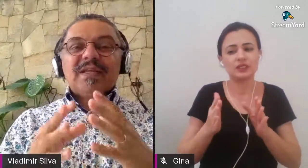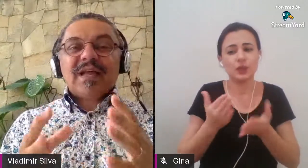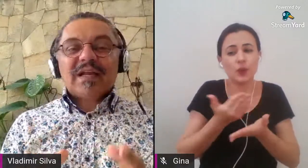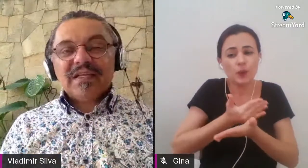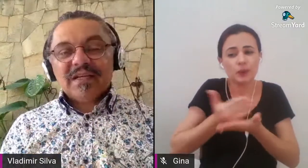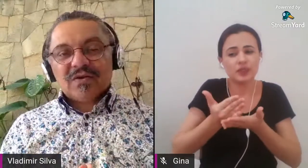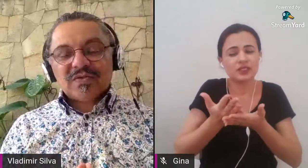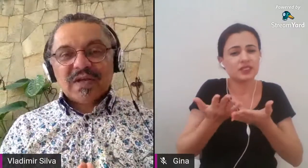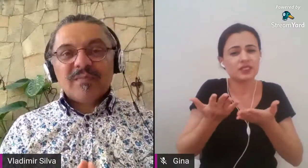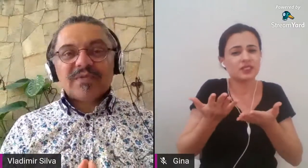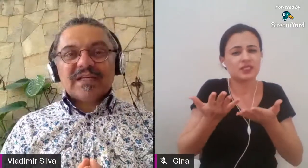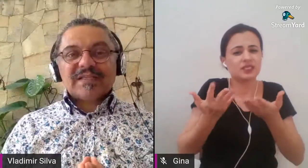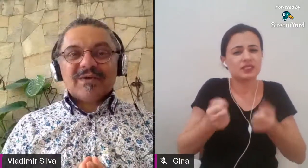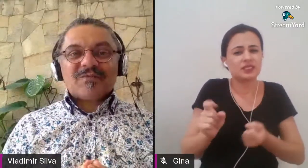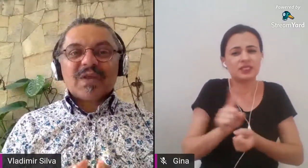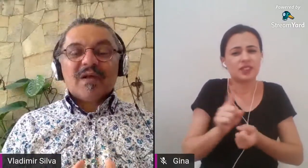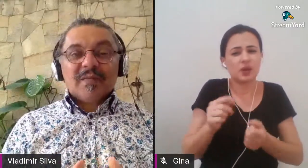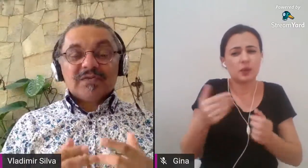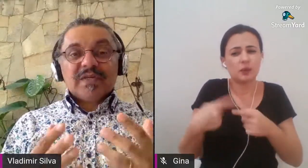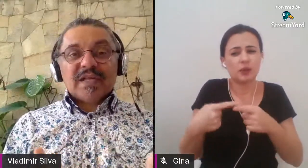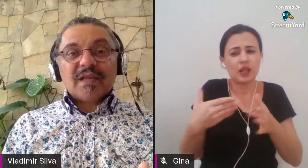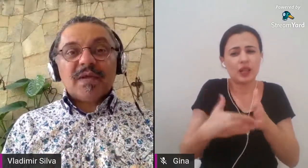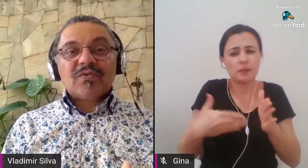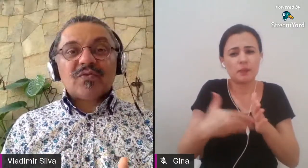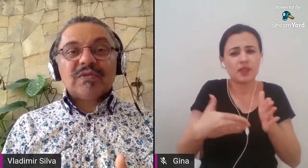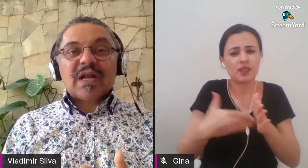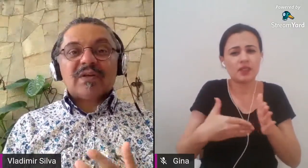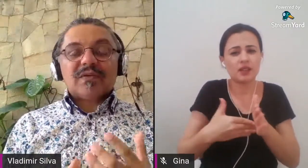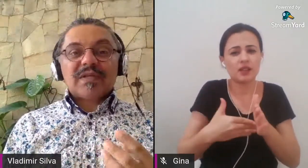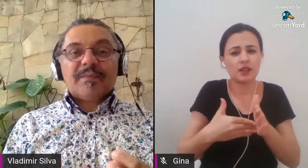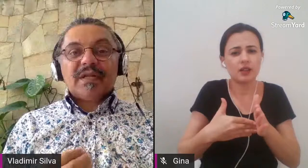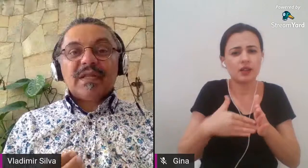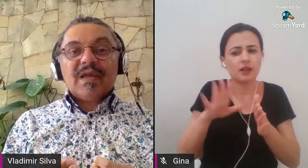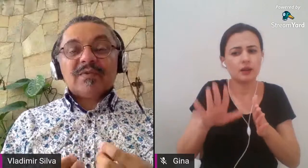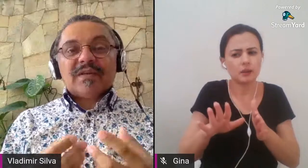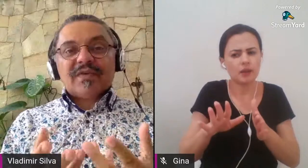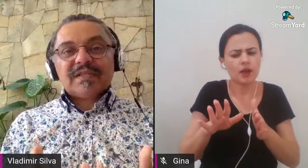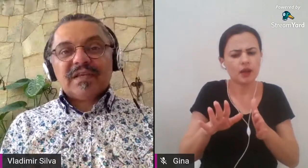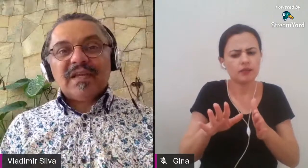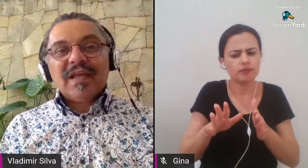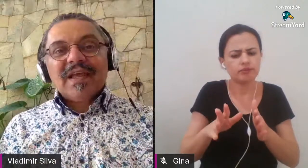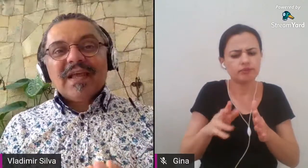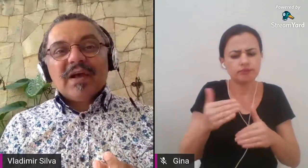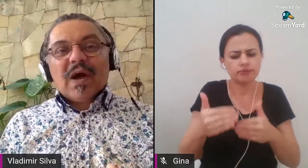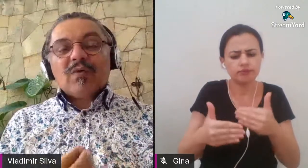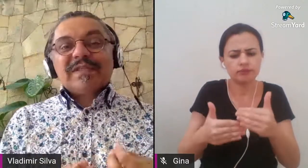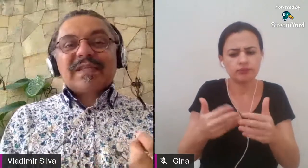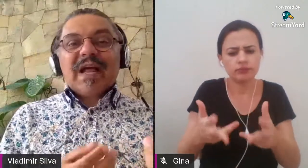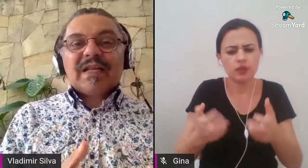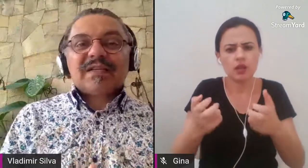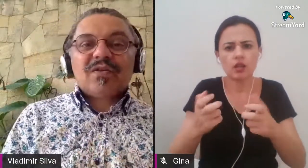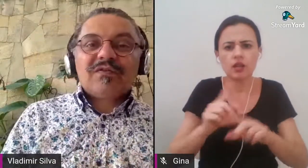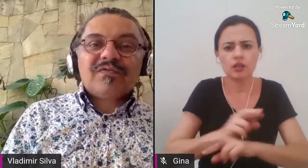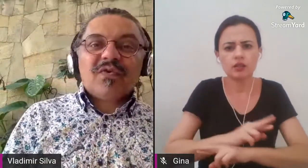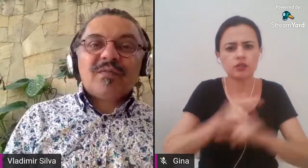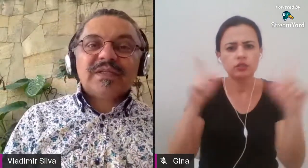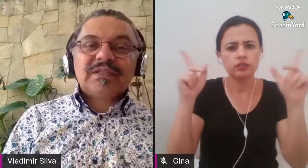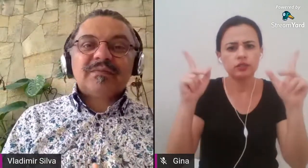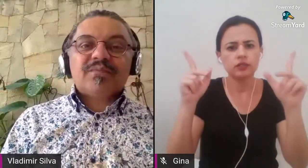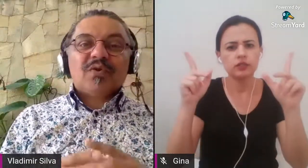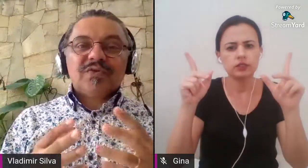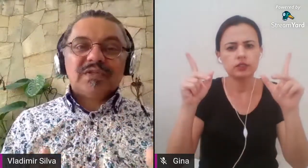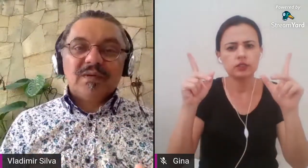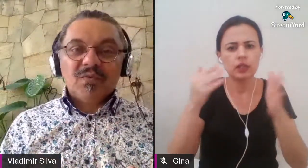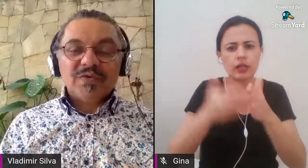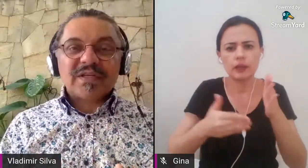ela limitaria nosso campo de ação. Mas foi exatamente o contrário. Nós aprendemos a fazer, a usar essa nova